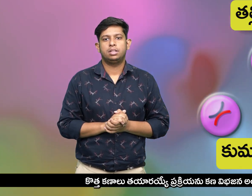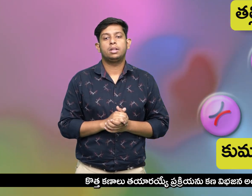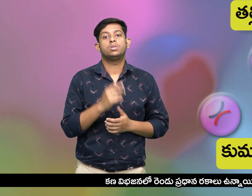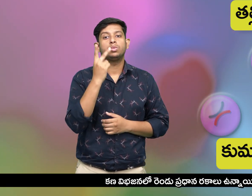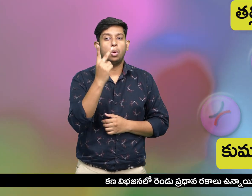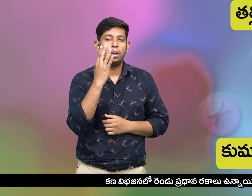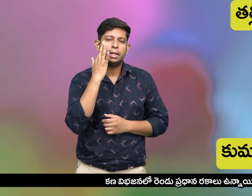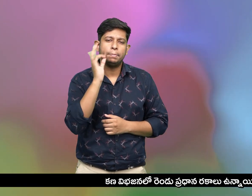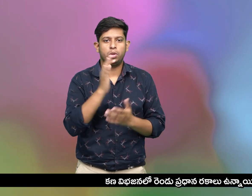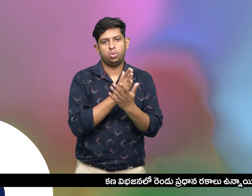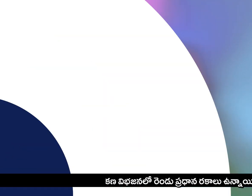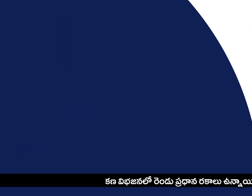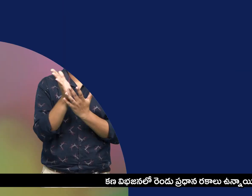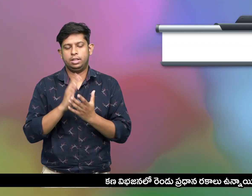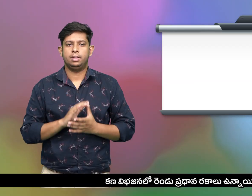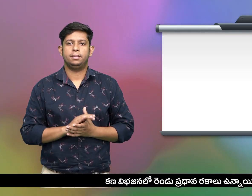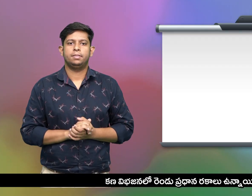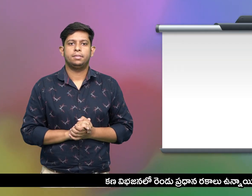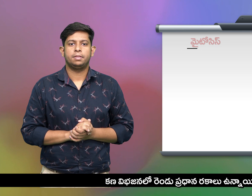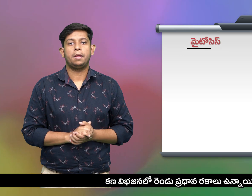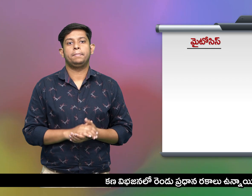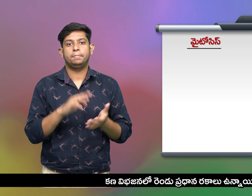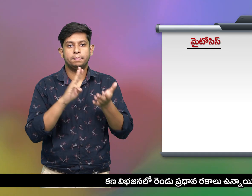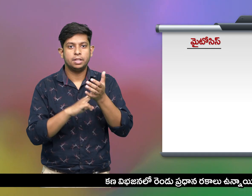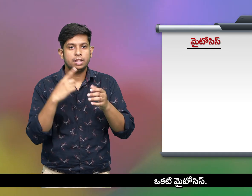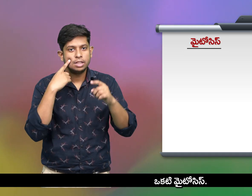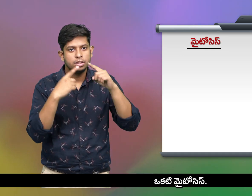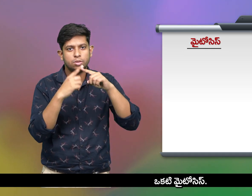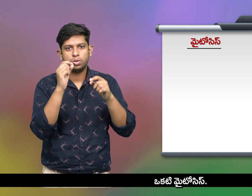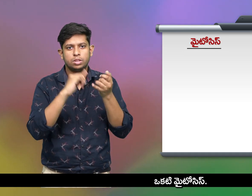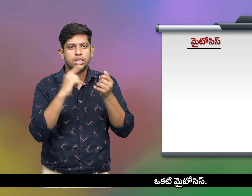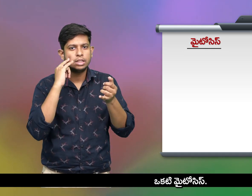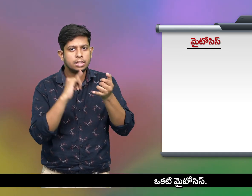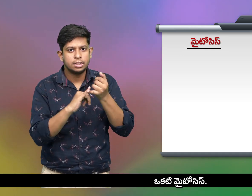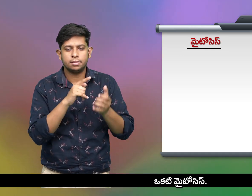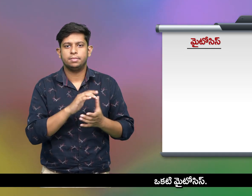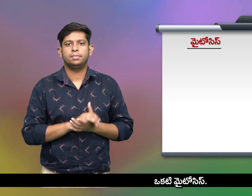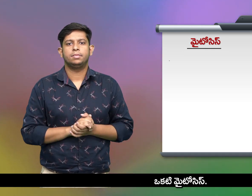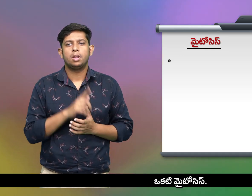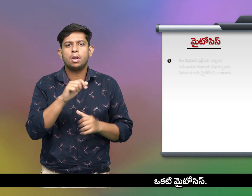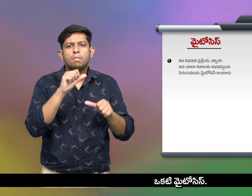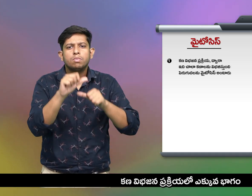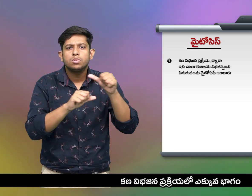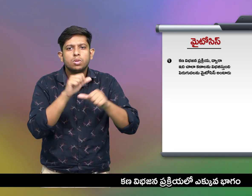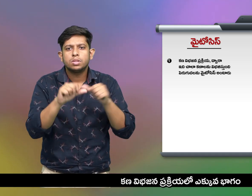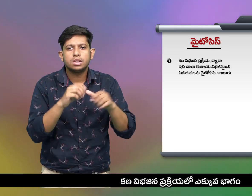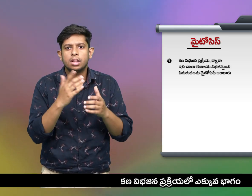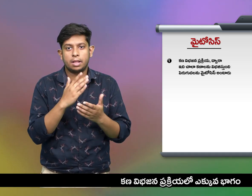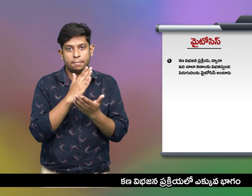కణ విభజనలో రెండు ప్రధాన రకాలు ఉన్నాయి. ఒకటి మైటోసిస్. కణ విభజన ప్రక్రియలో